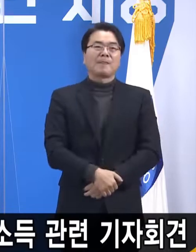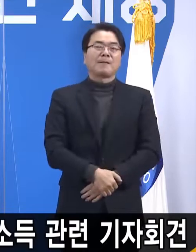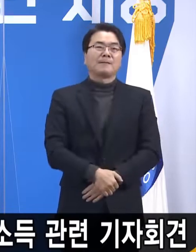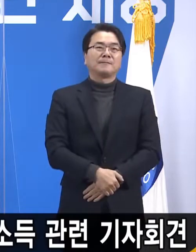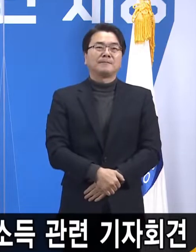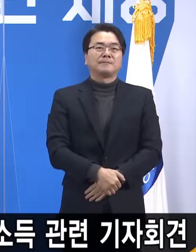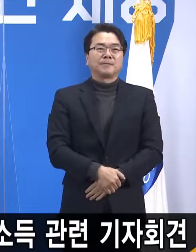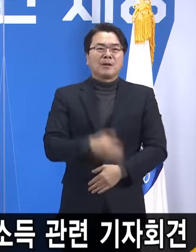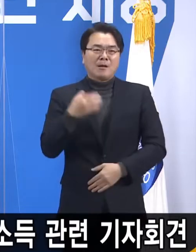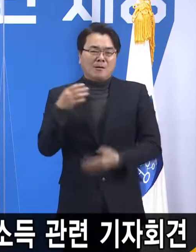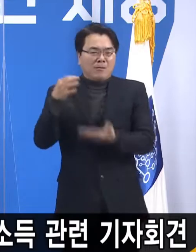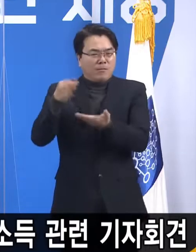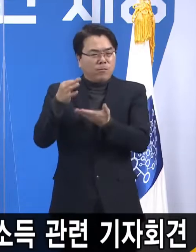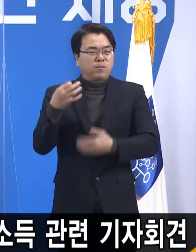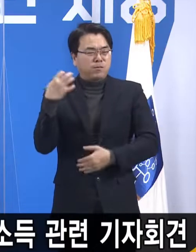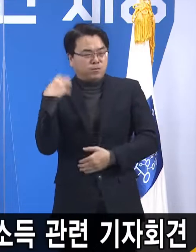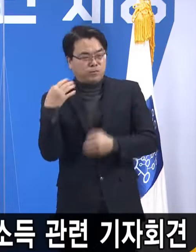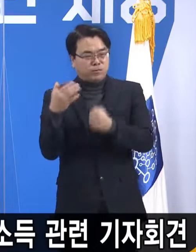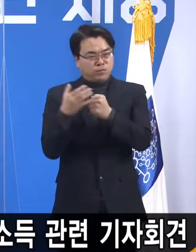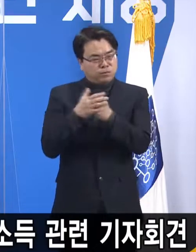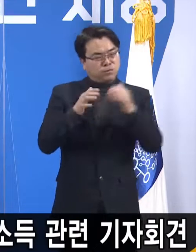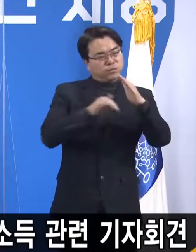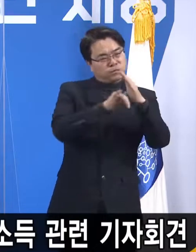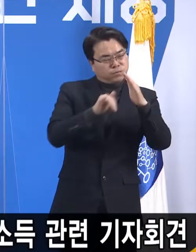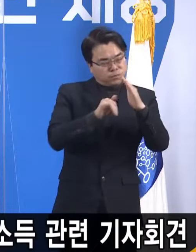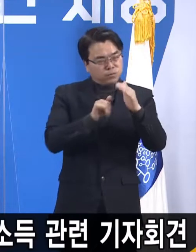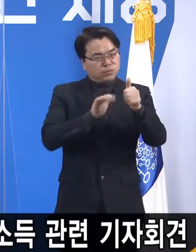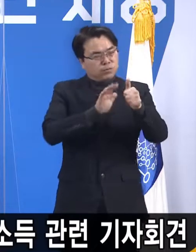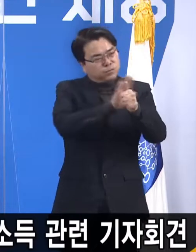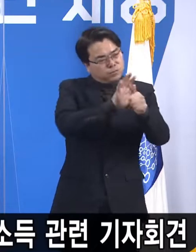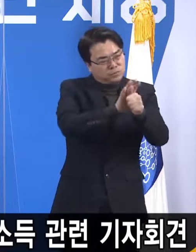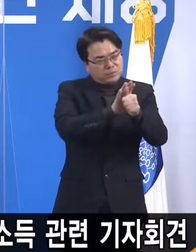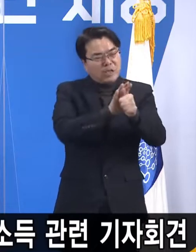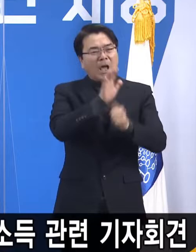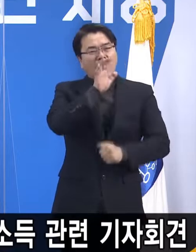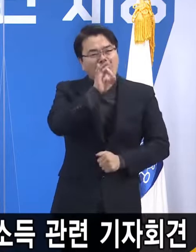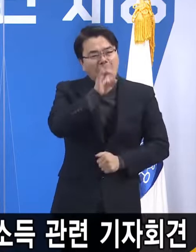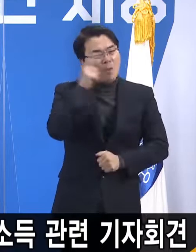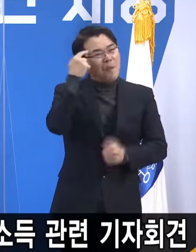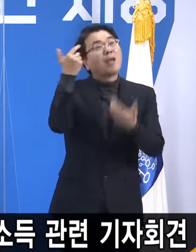일부에서 재정 부담을 이유로 가계 지원을 반대하고 있습니다.